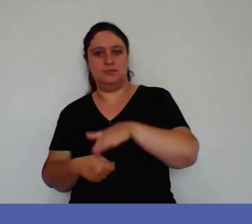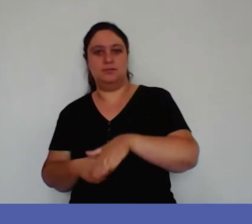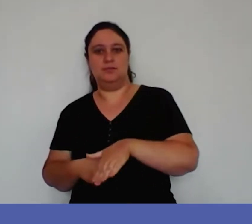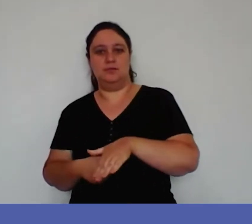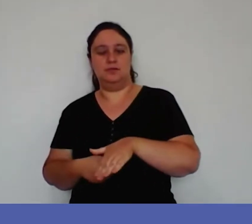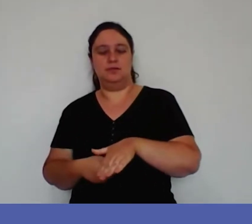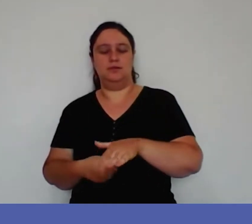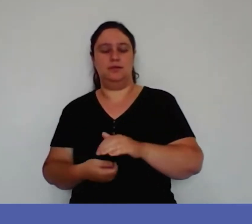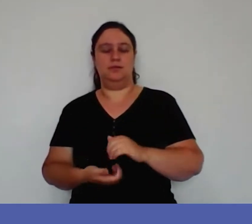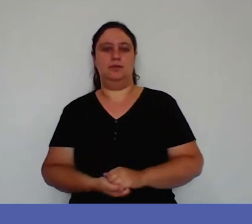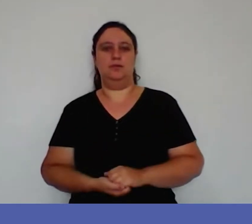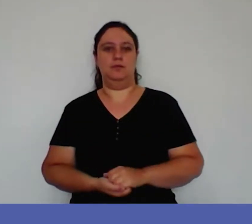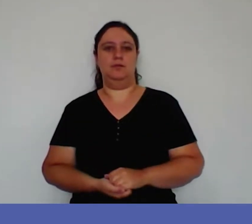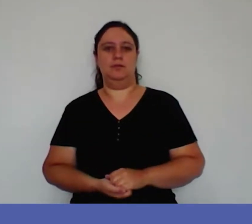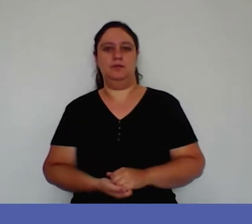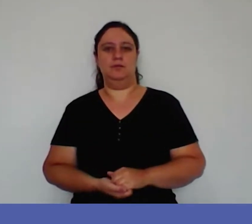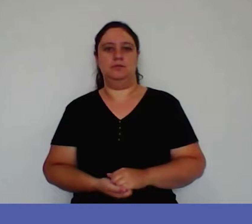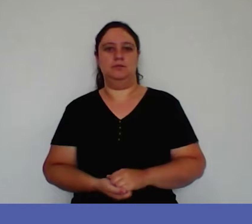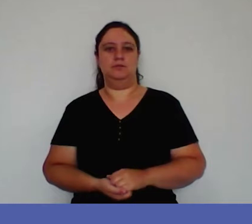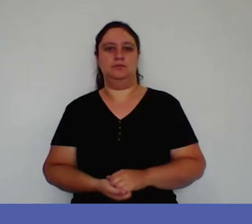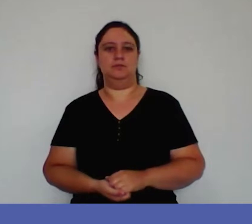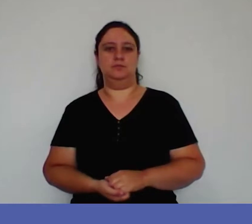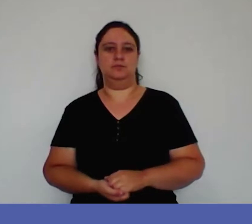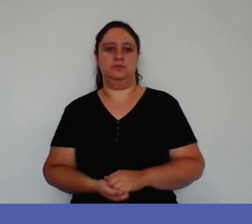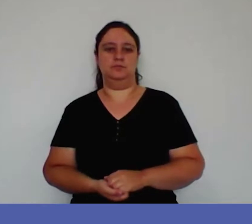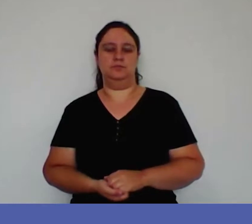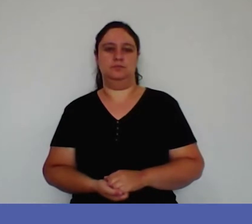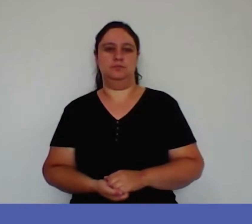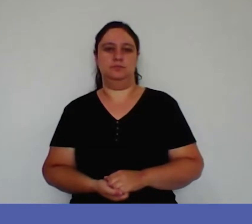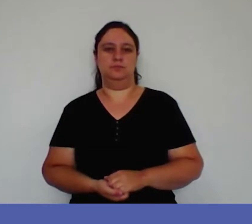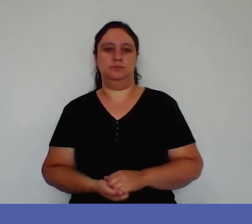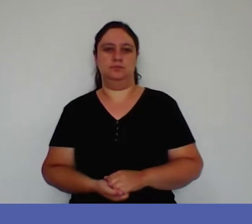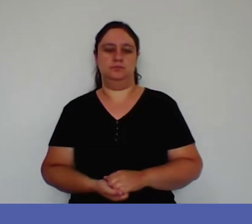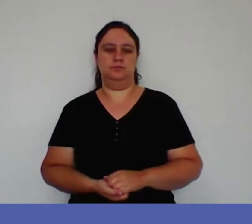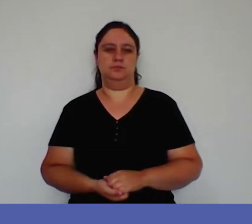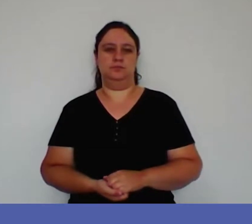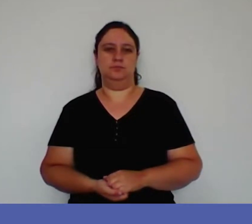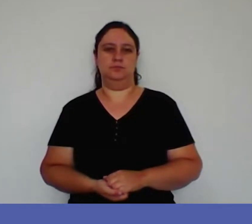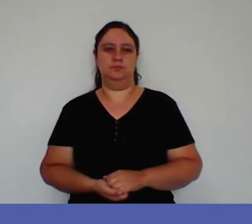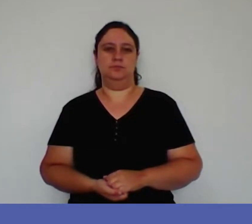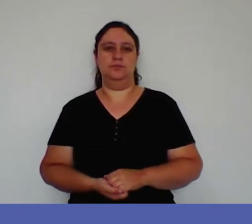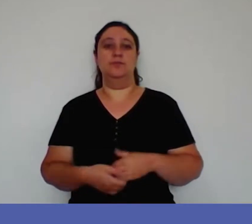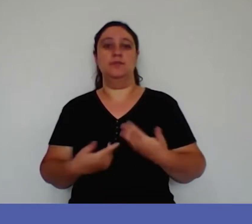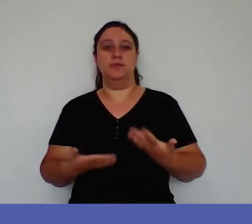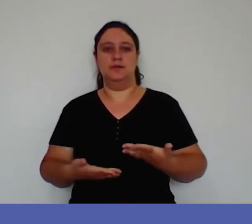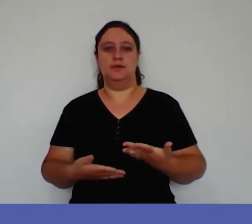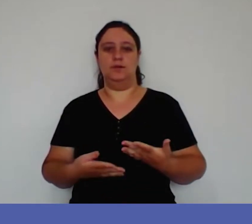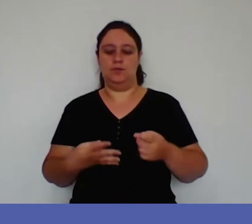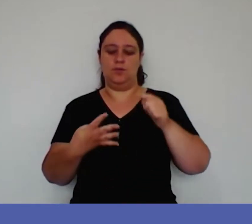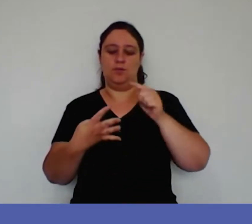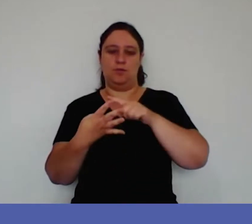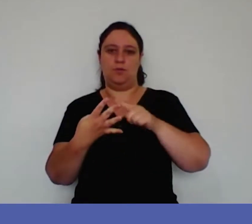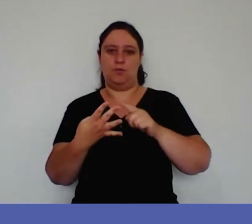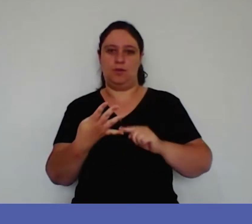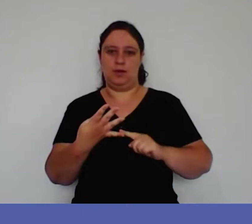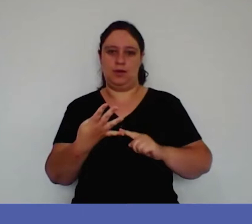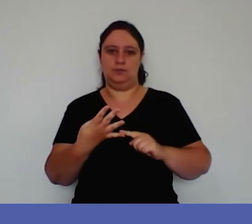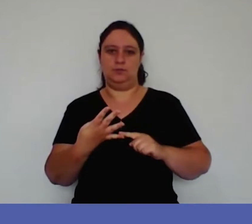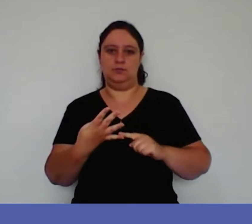12ª, isto é, às 6 horas da tarde. Então são 4 períodos de 3 em 3